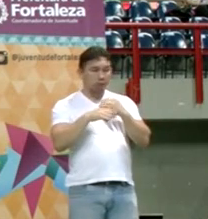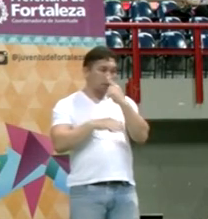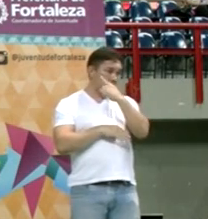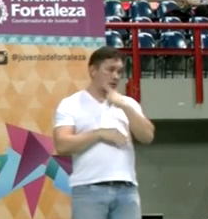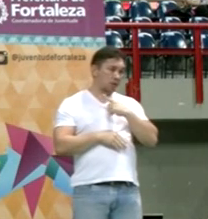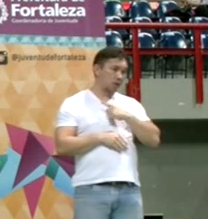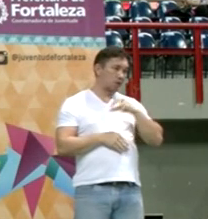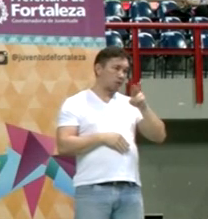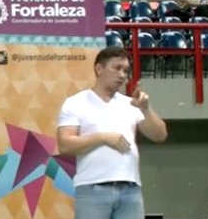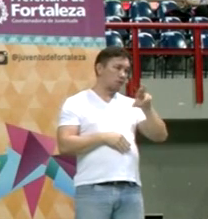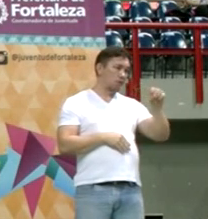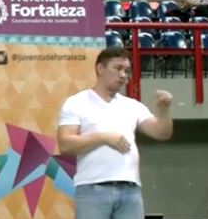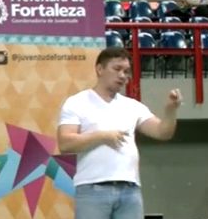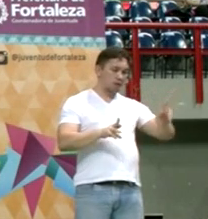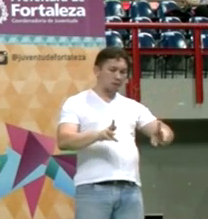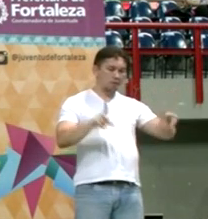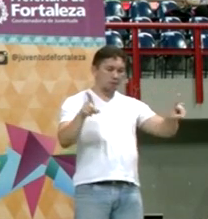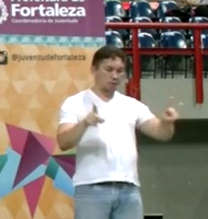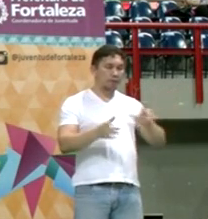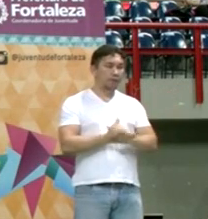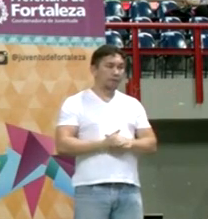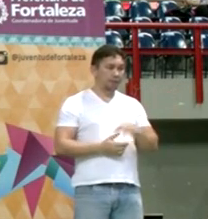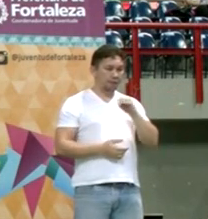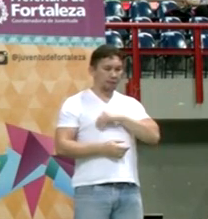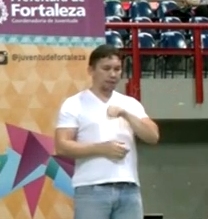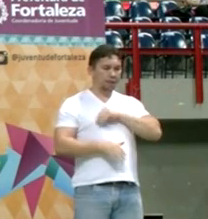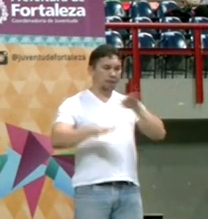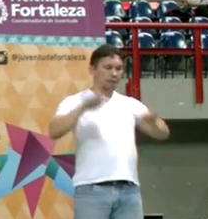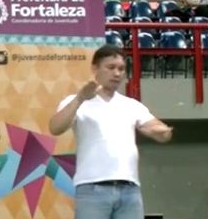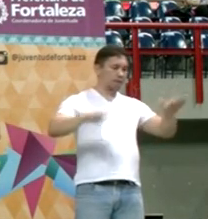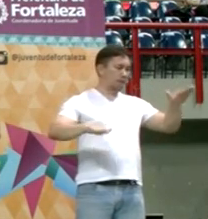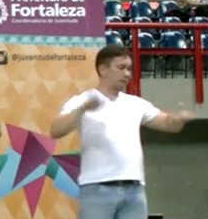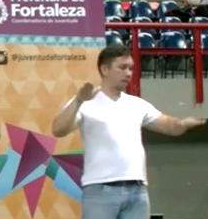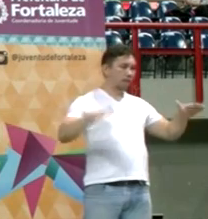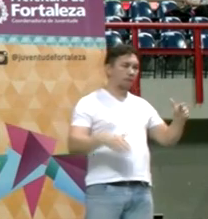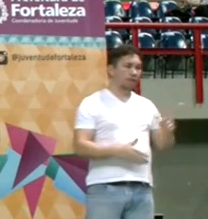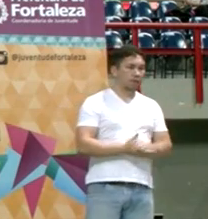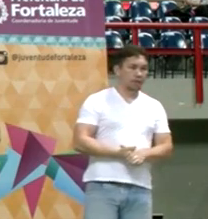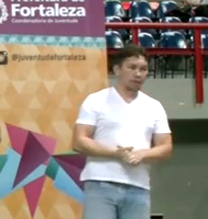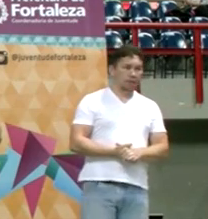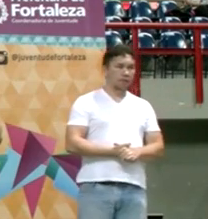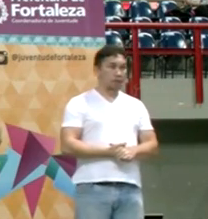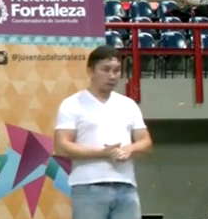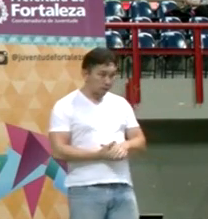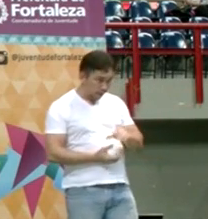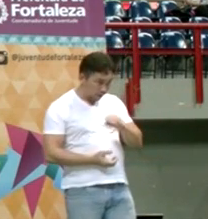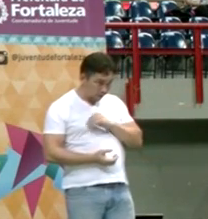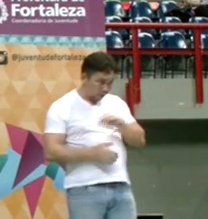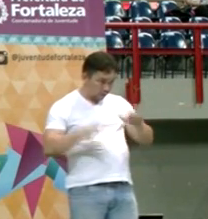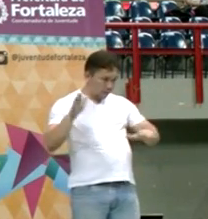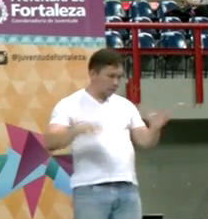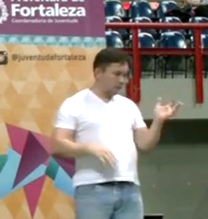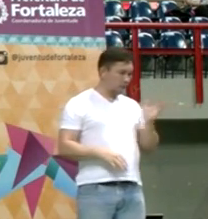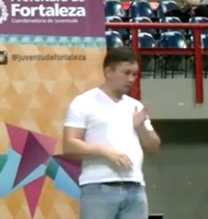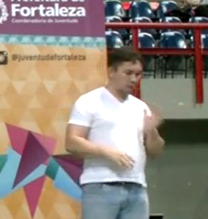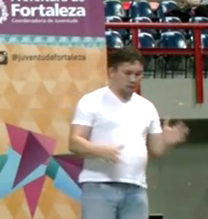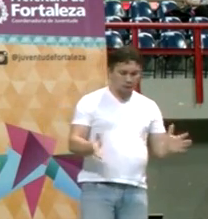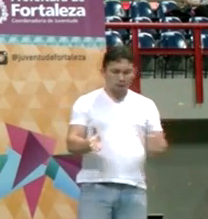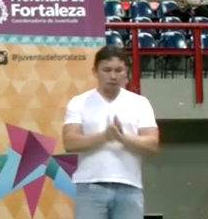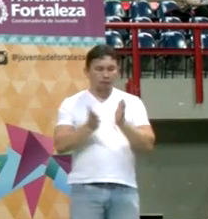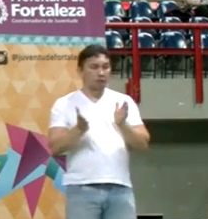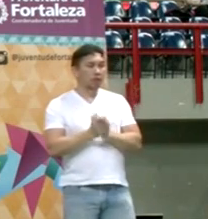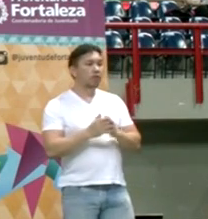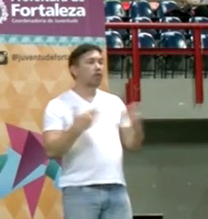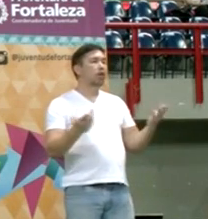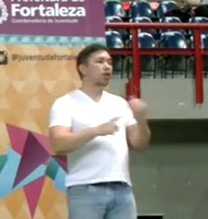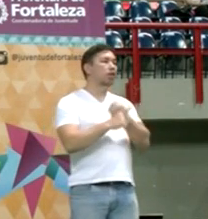União Soviética tinha diferença salarial. Se tem diferença salarial, tinha um rico e tinha um pobre. Onde é que isso